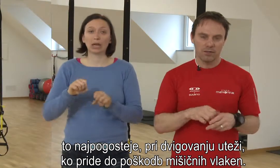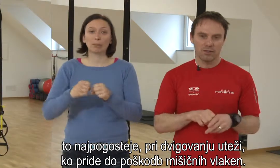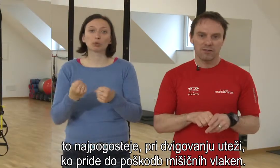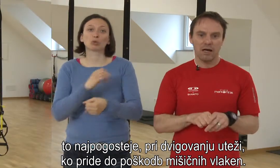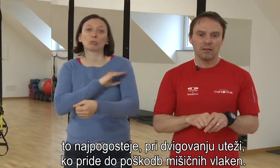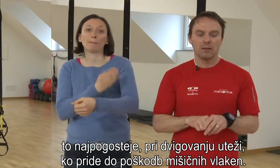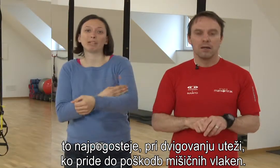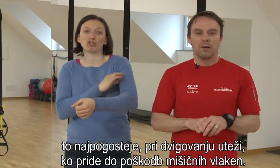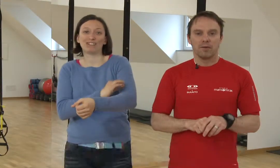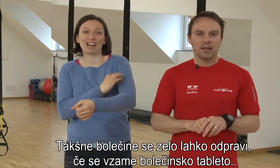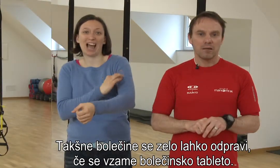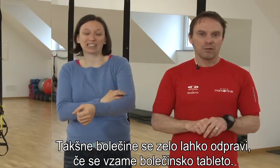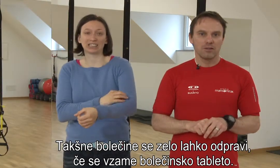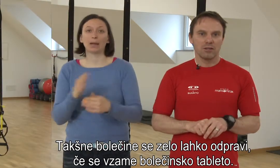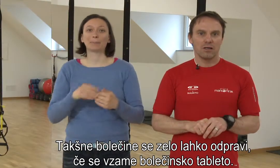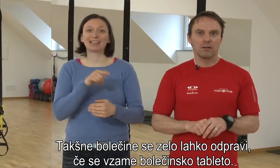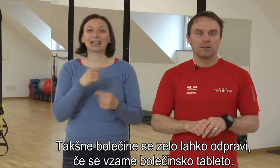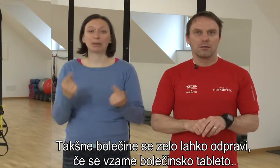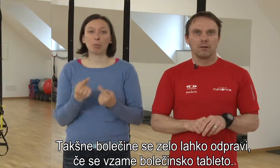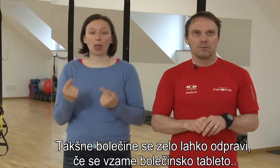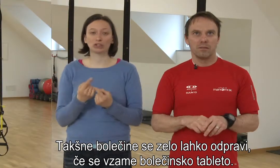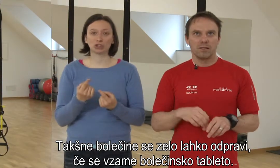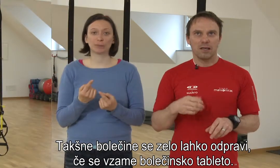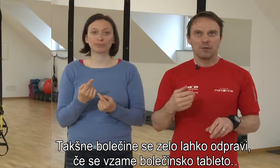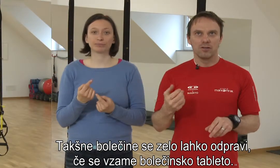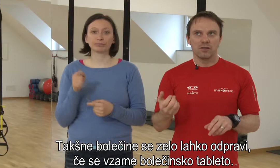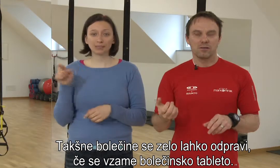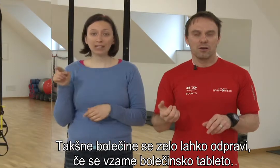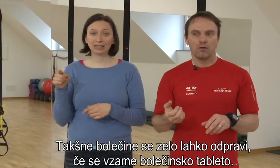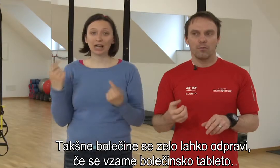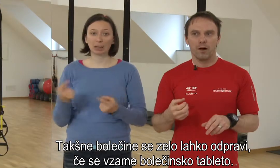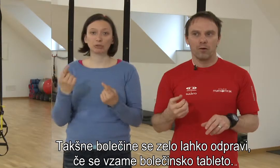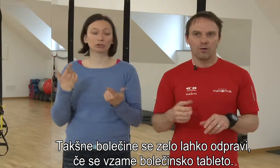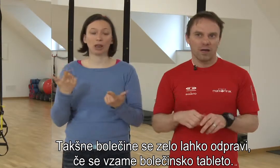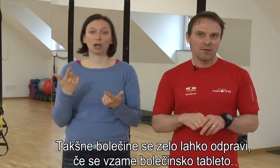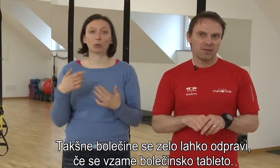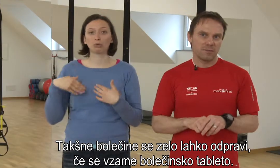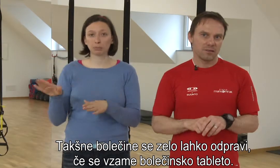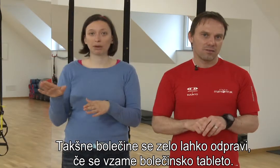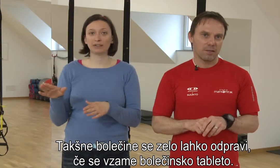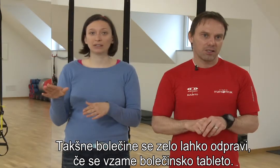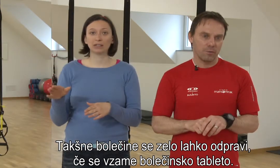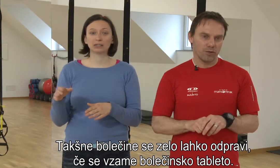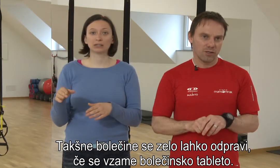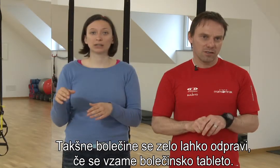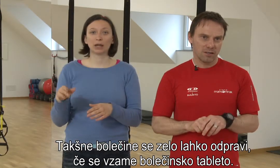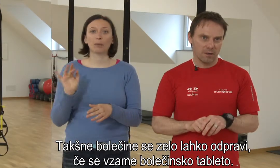mišičnih vlaken. Pri takih bolečinah se take bolečine zelo lahko odpravi s tem, da se vzame kakšna bolečinska